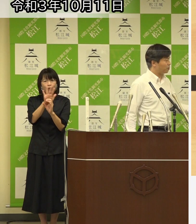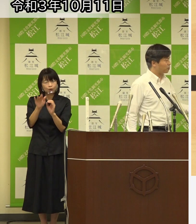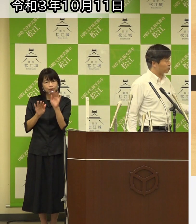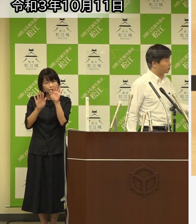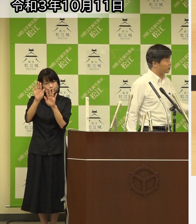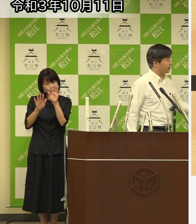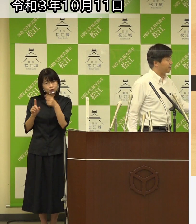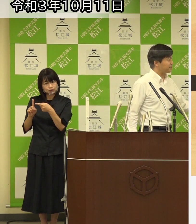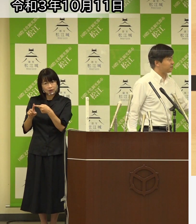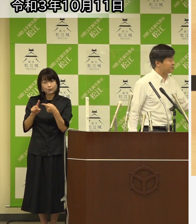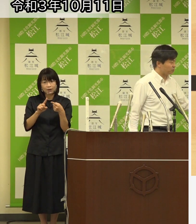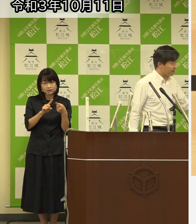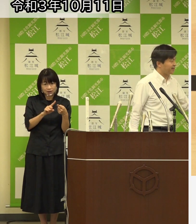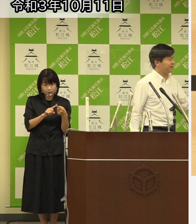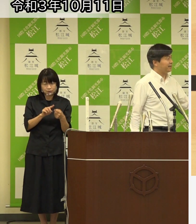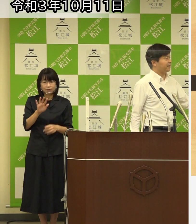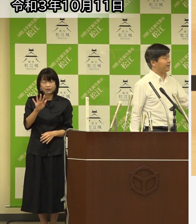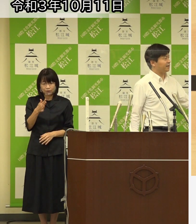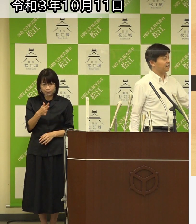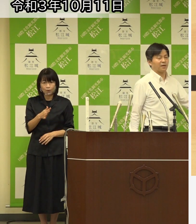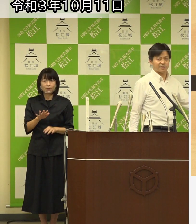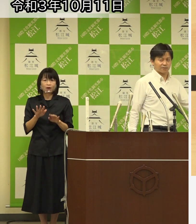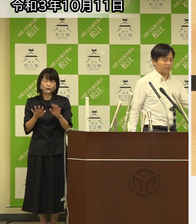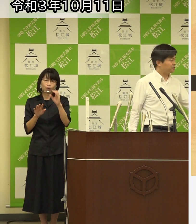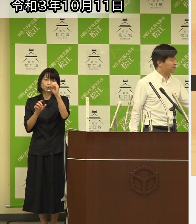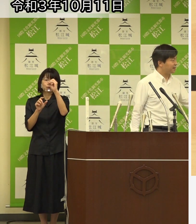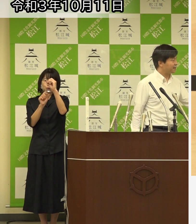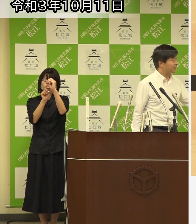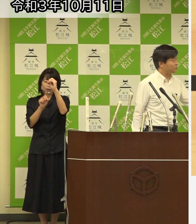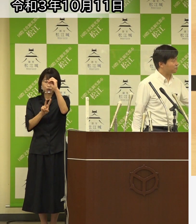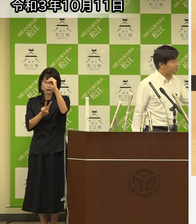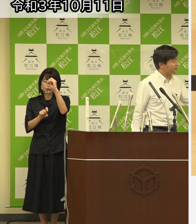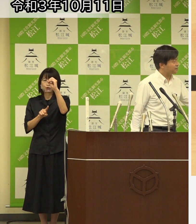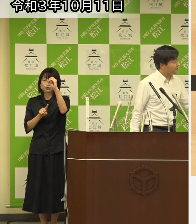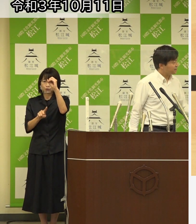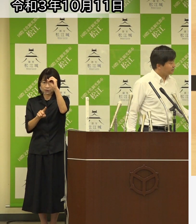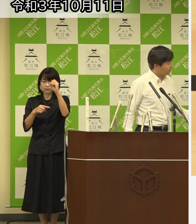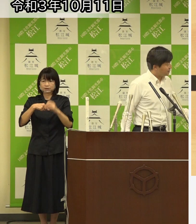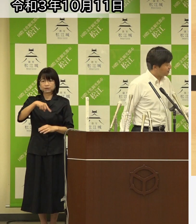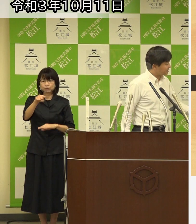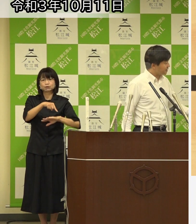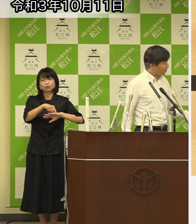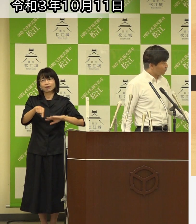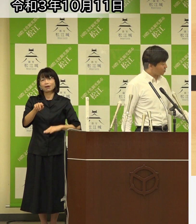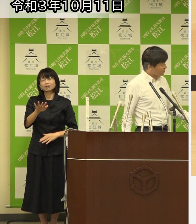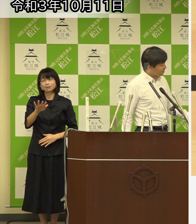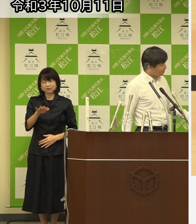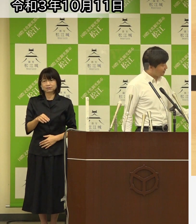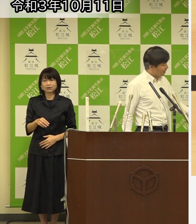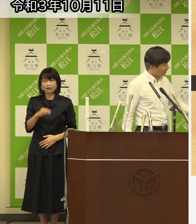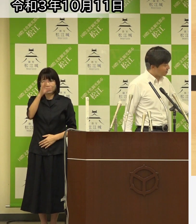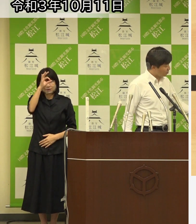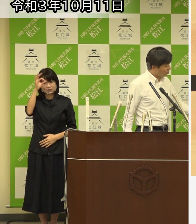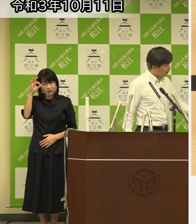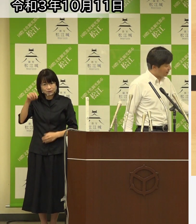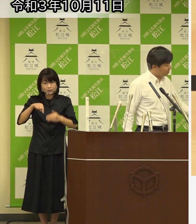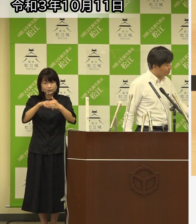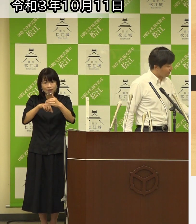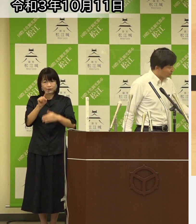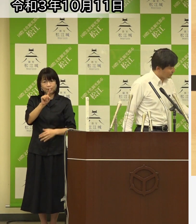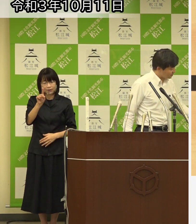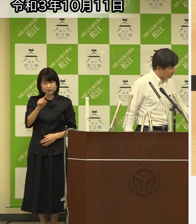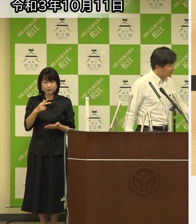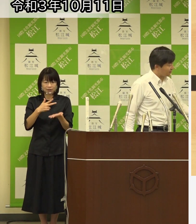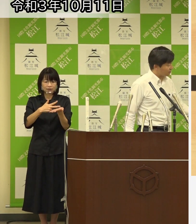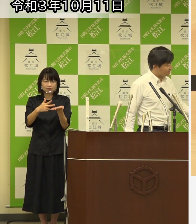ところこの日取りで行ってまいりたいというふうに考えております。視察内容としましては、資料館あるい